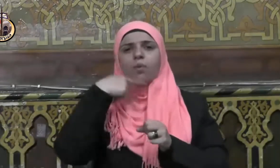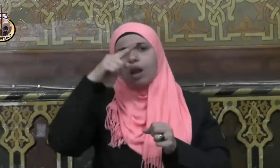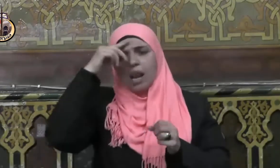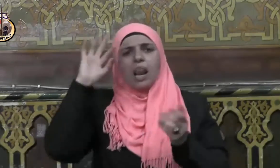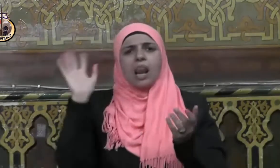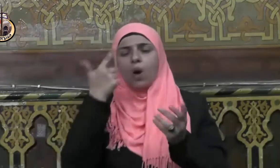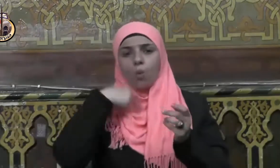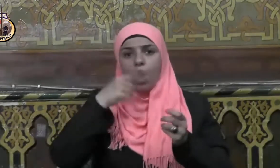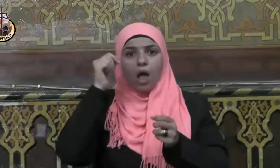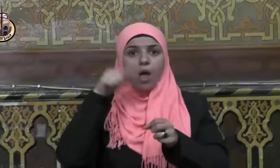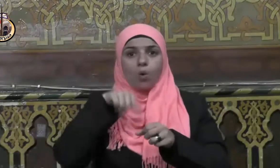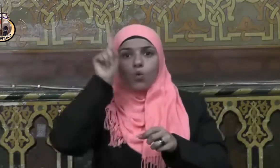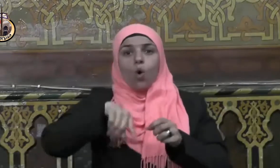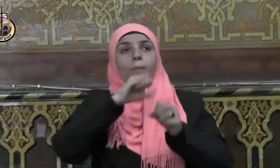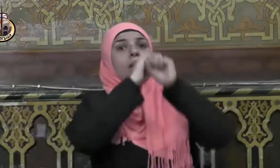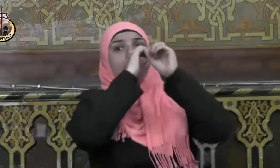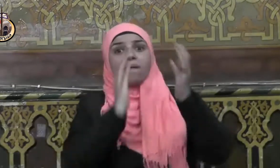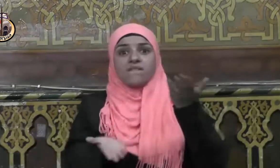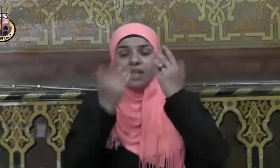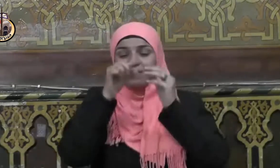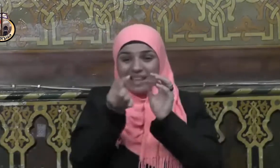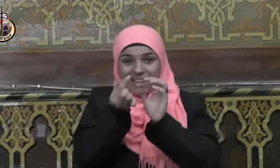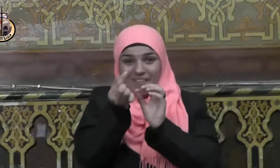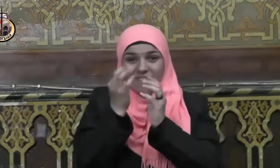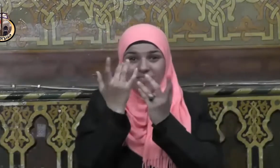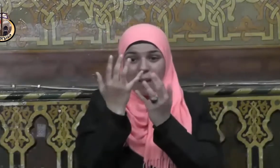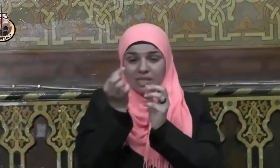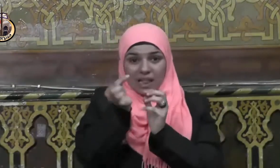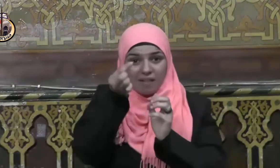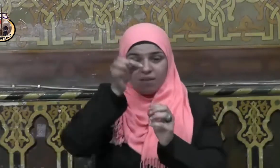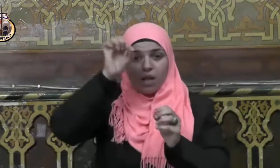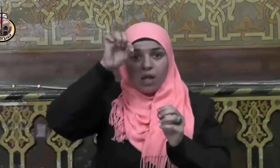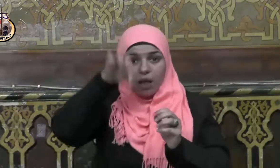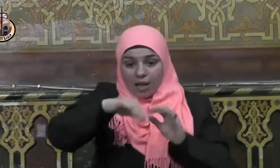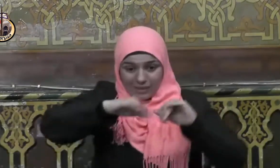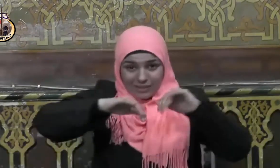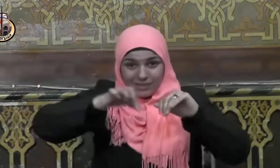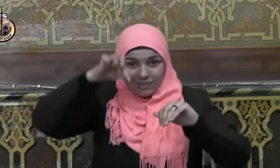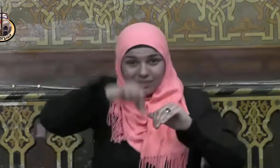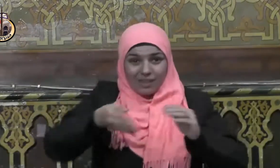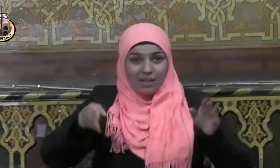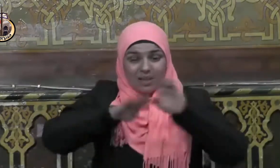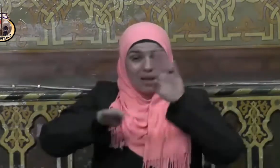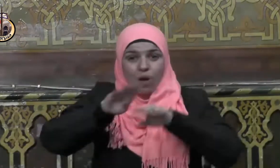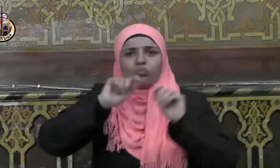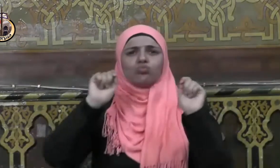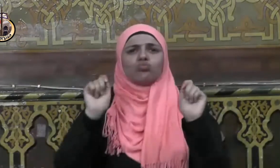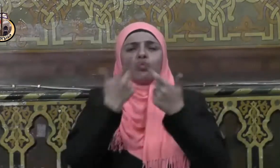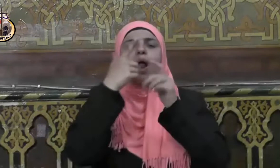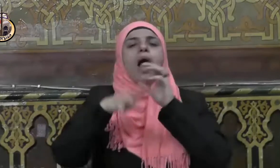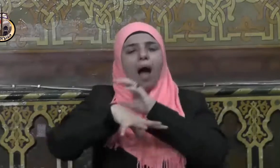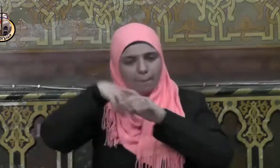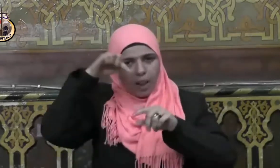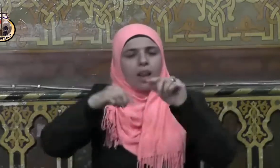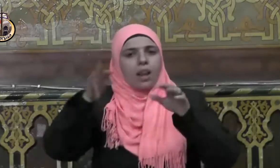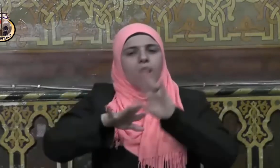وبيد أحدكم فسيلة، فإن استطاع ألا تقوم حتى يغرسها